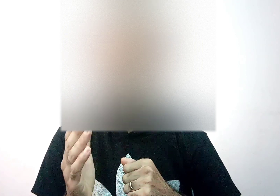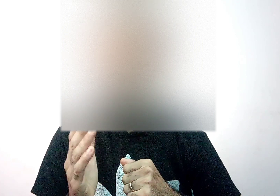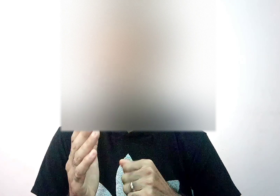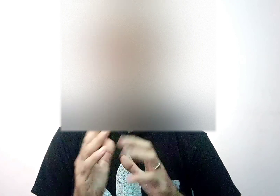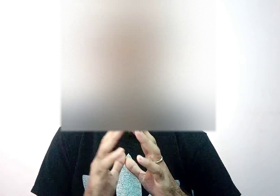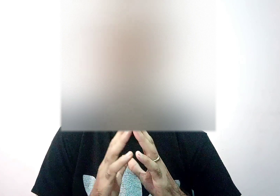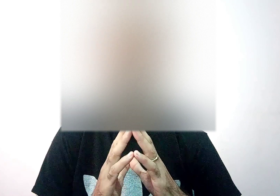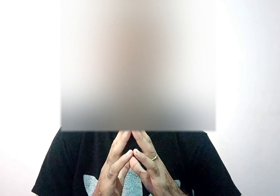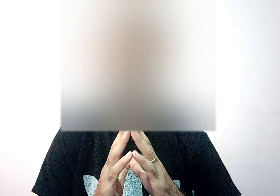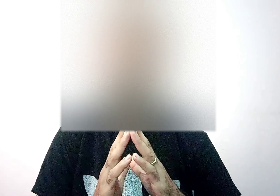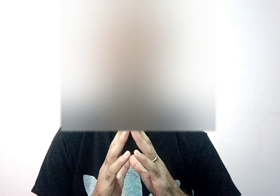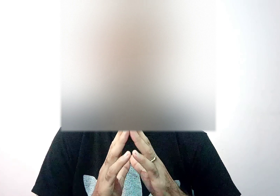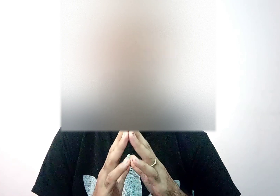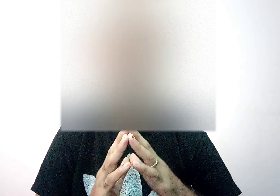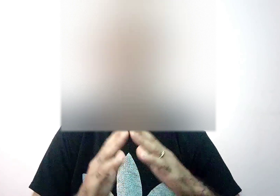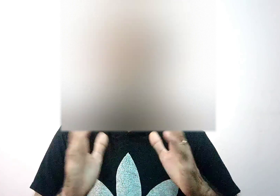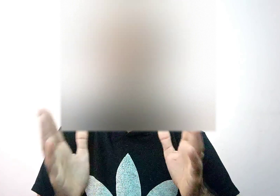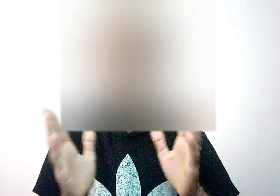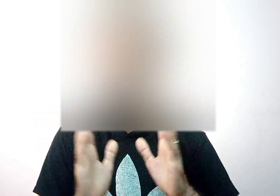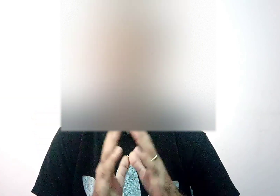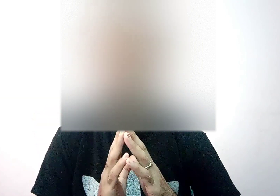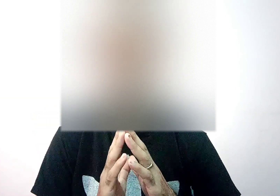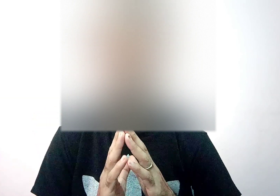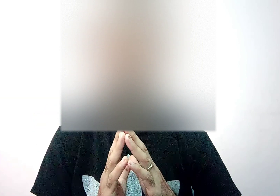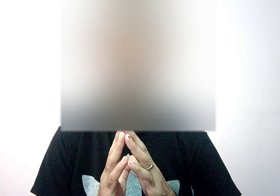الشكل بتكون حروب طويلة الامد،